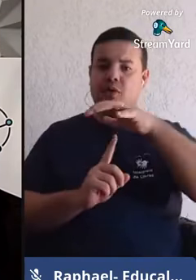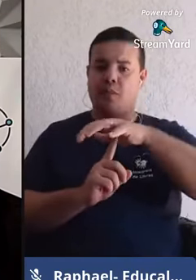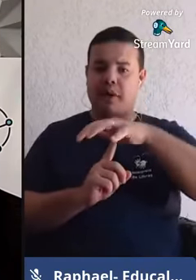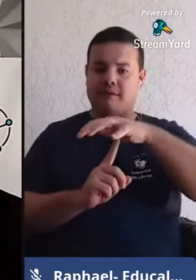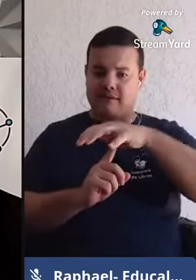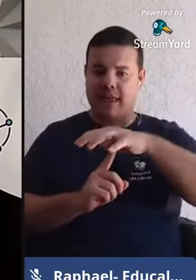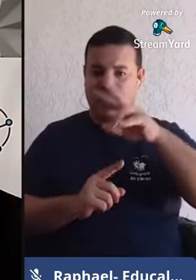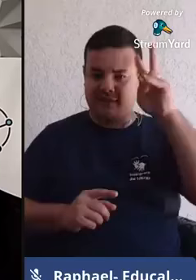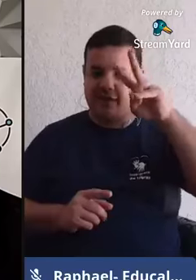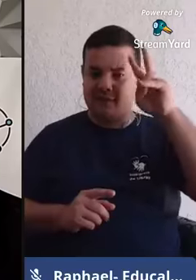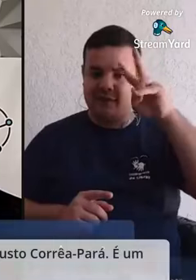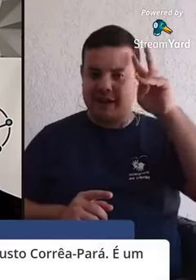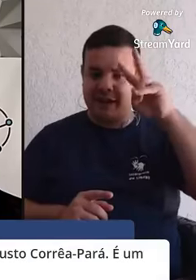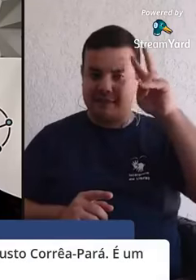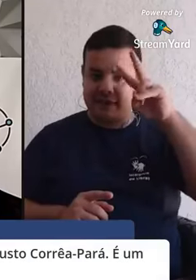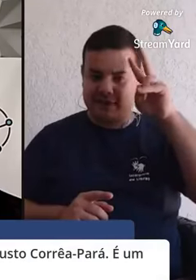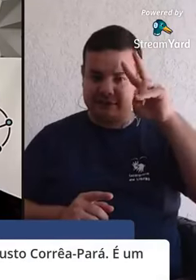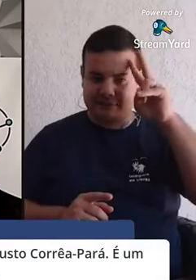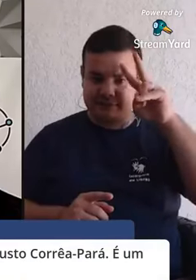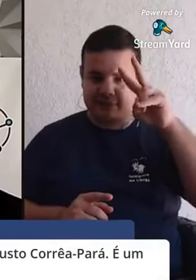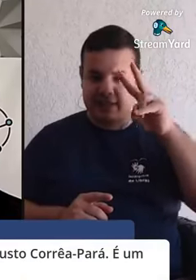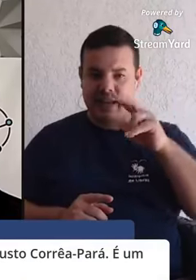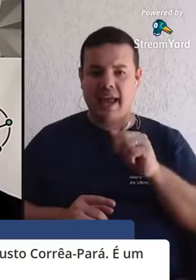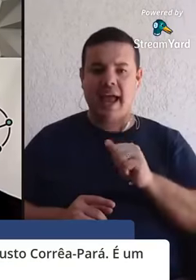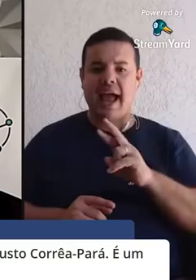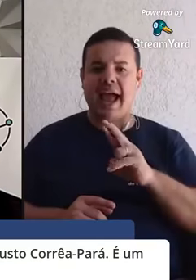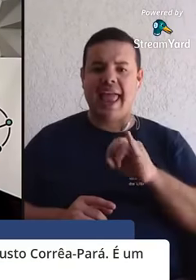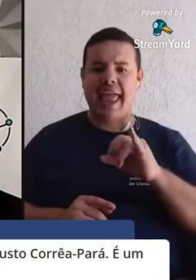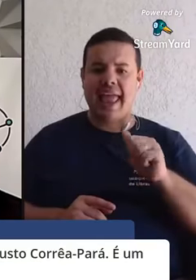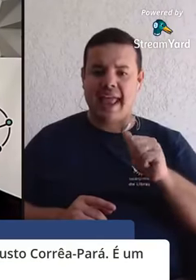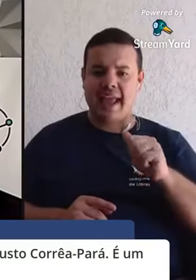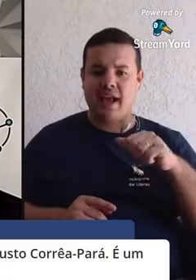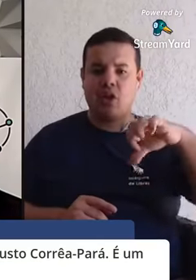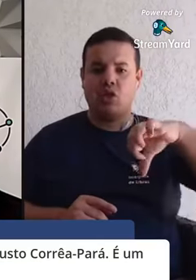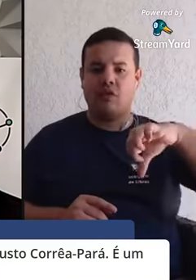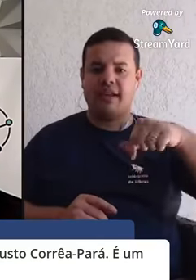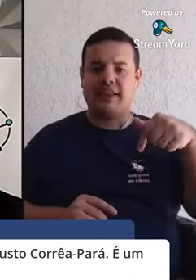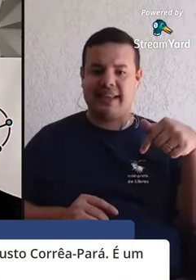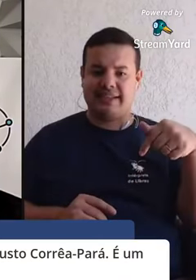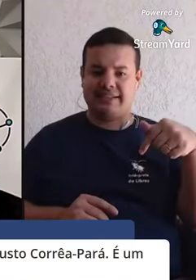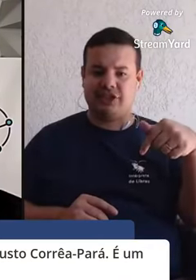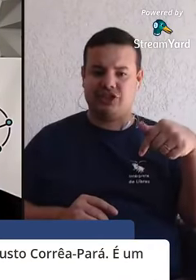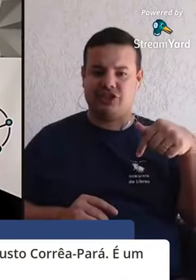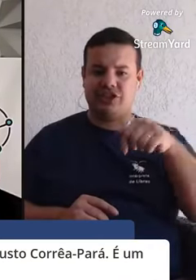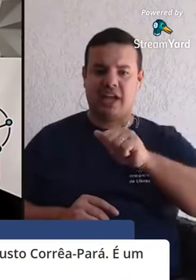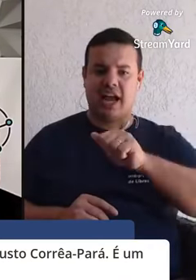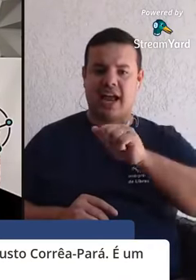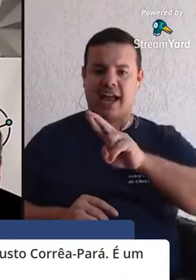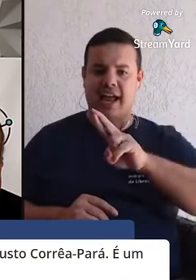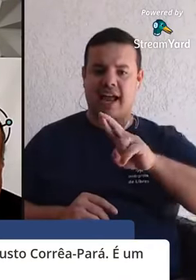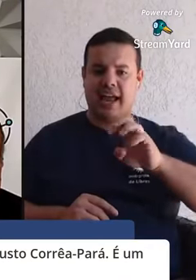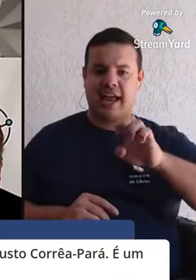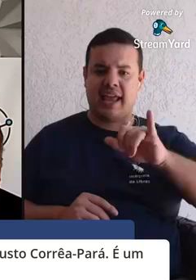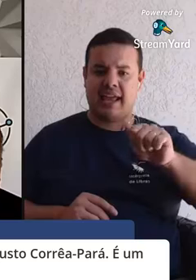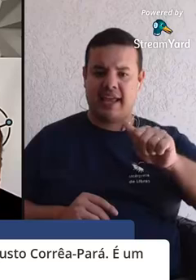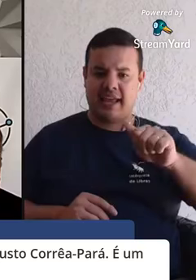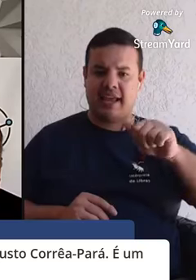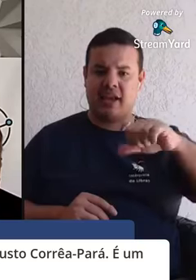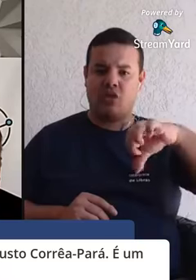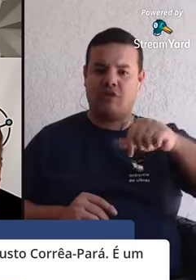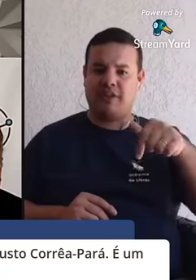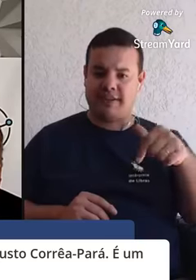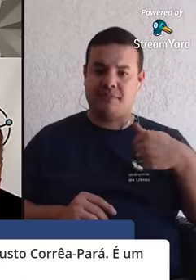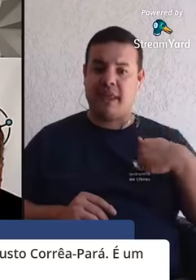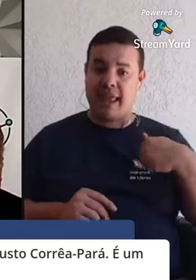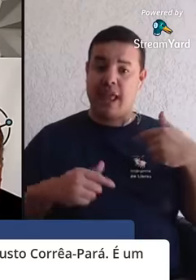REA 97, você lembra disso? Não sei se é do seu tempo, a REA 97. E eu mexia com pecuária, cara. Esse é o Rodrigo